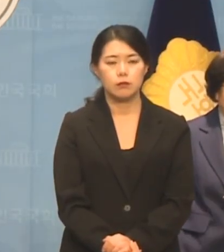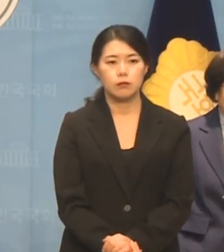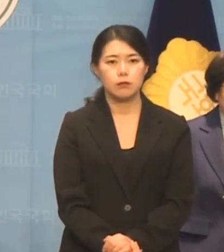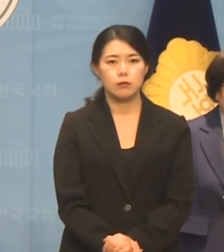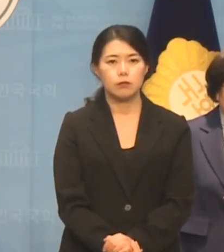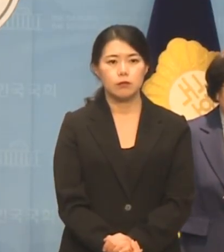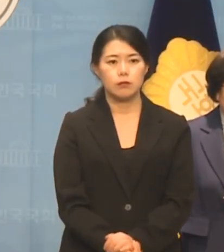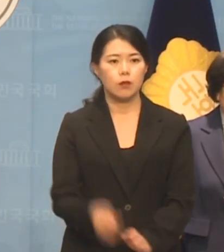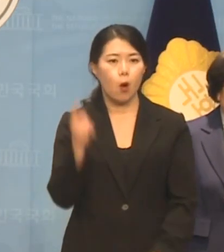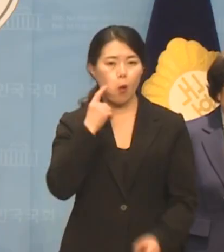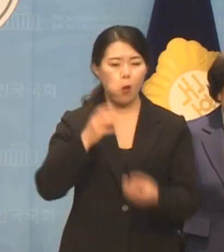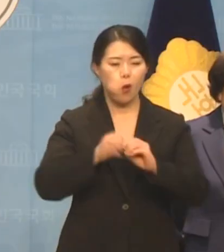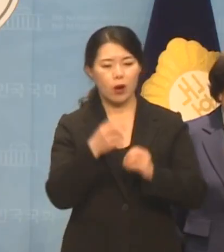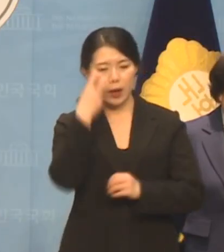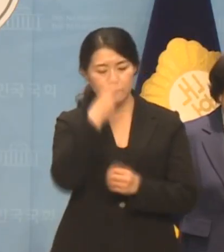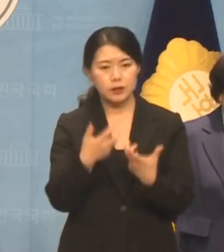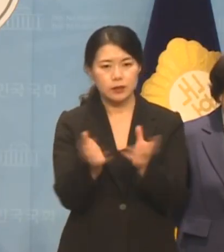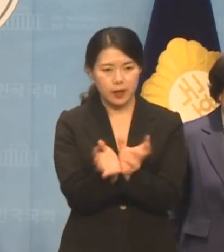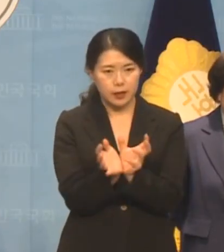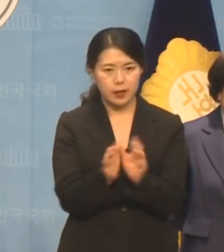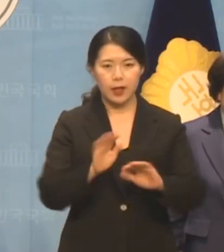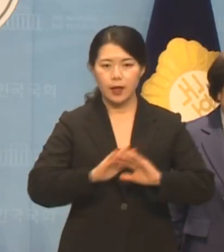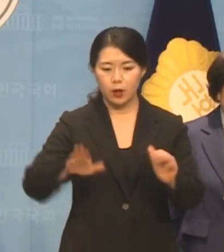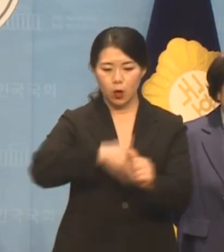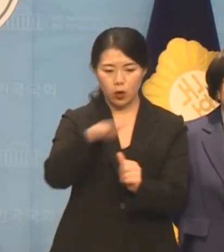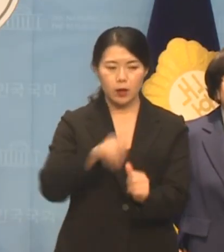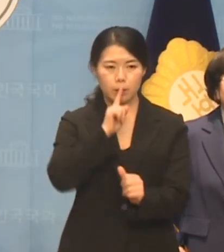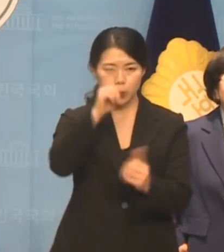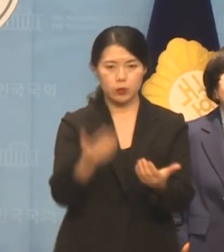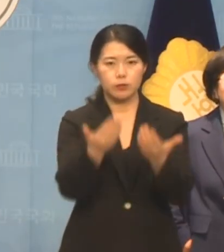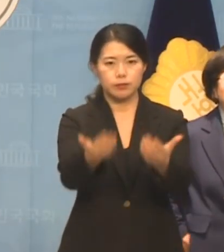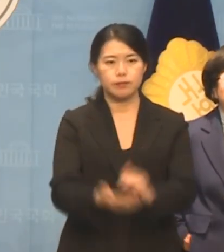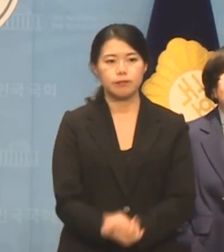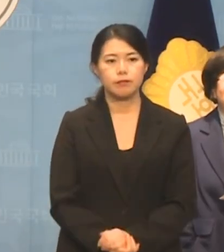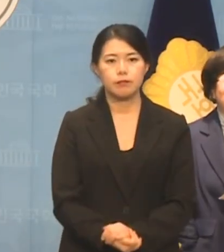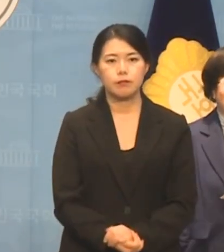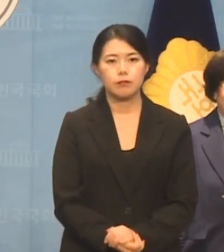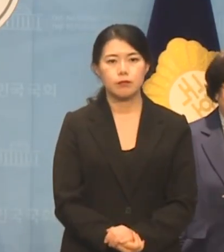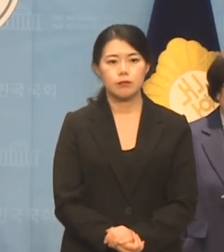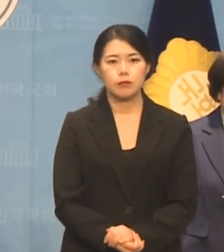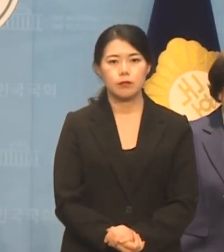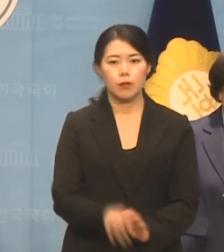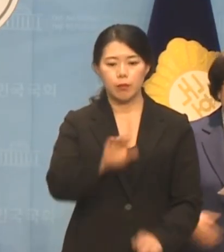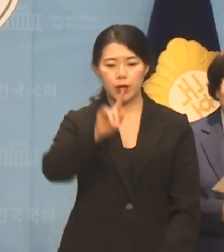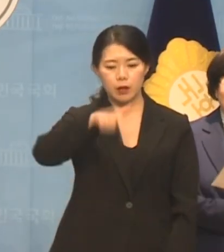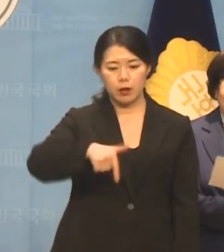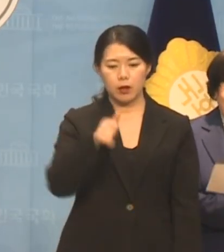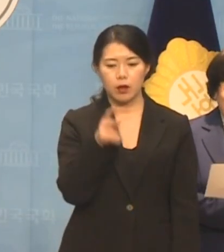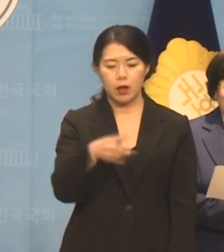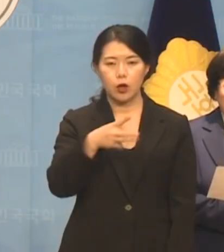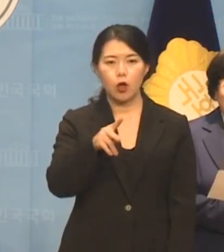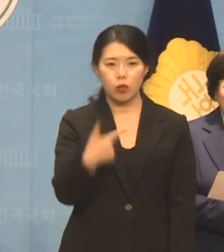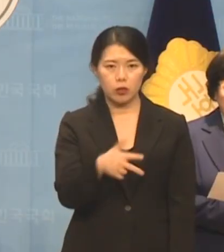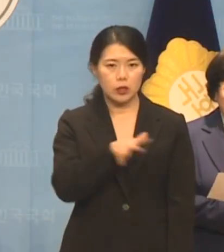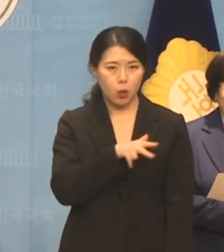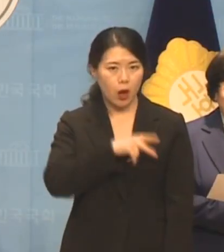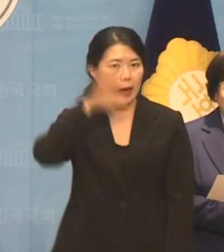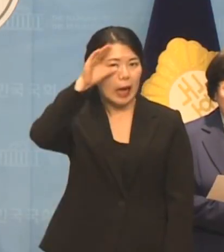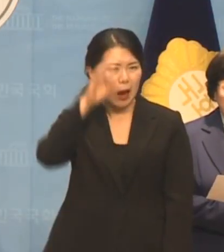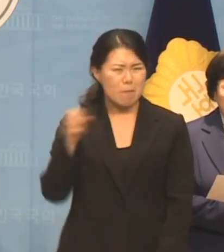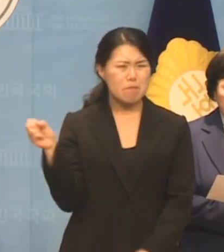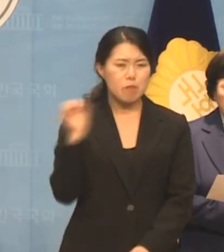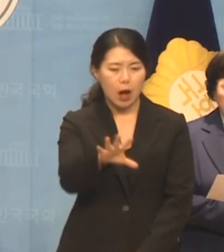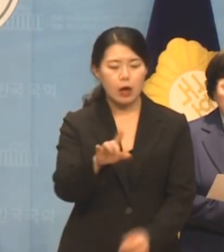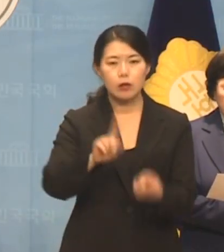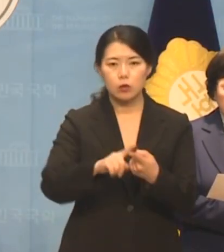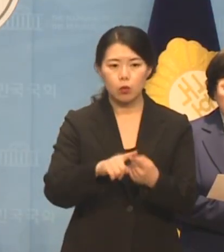네, 허위 조작 감시단 주요 대응 현황 보고드리겠습니다. 먼저 백혜련 의원 계란 테러 사건을